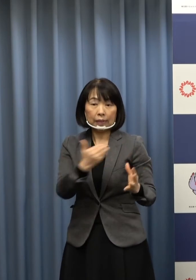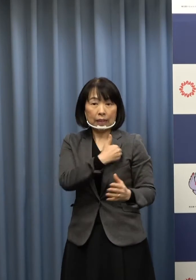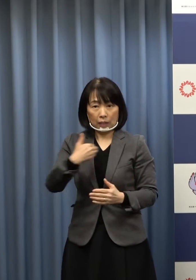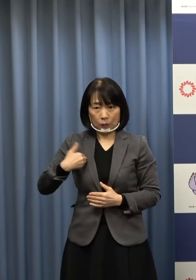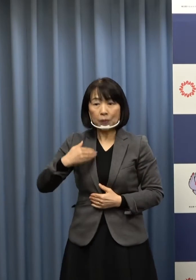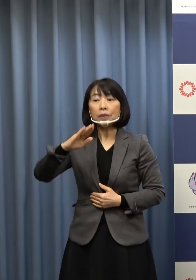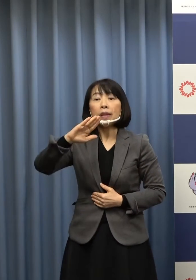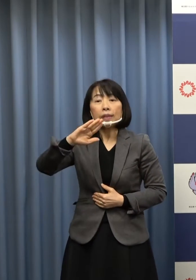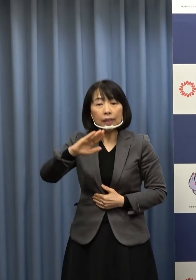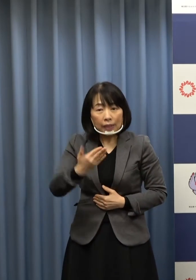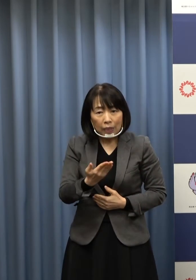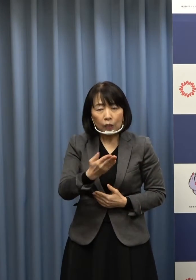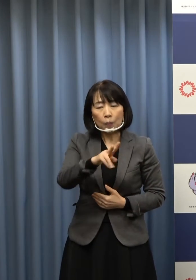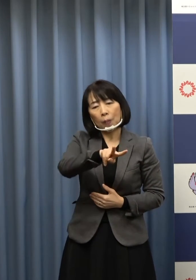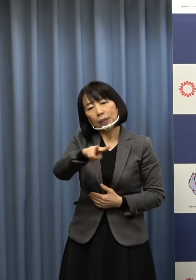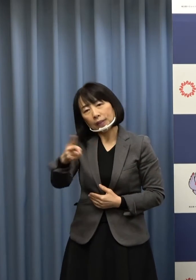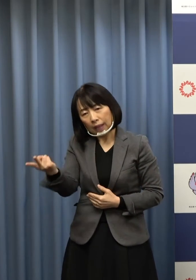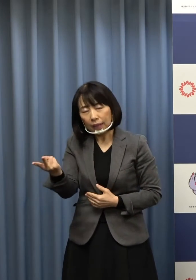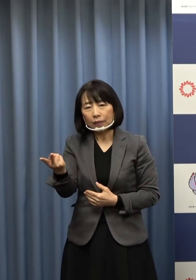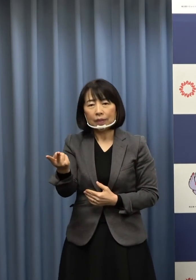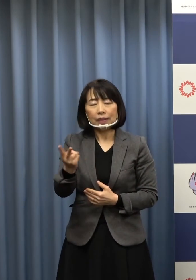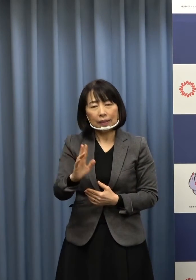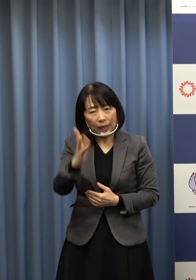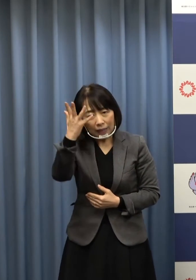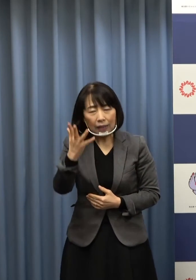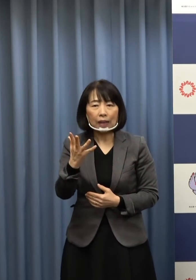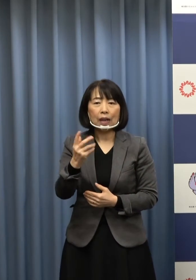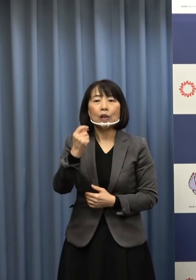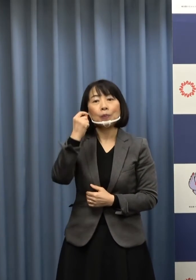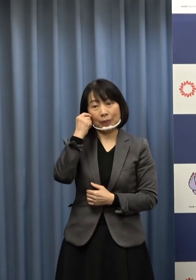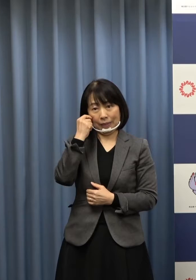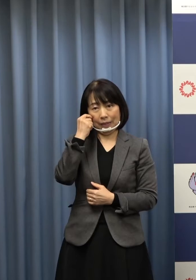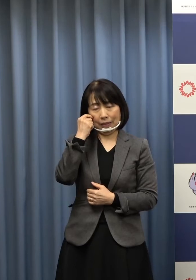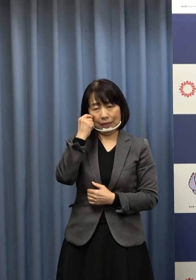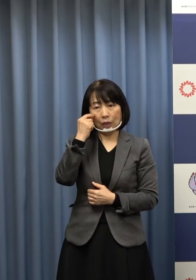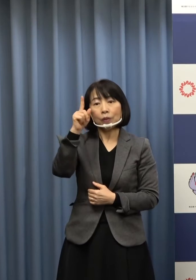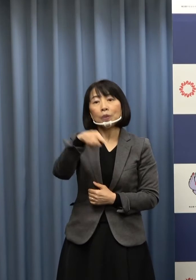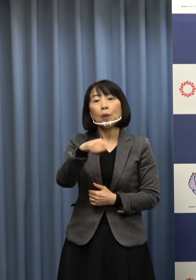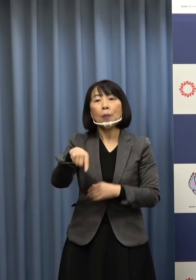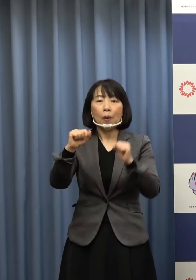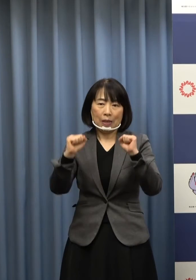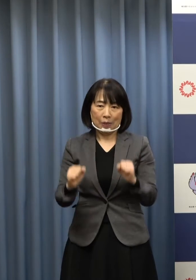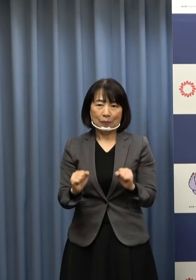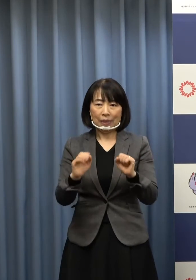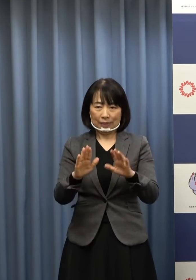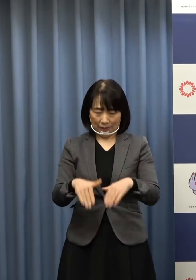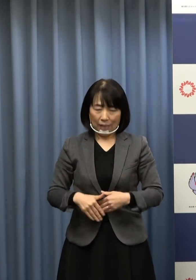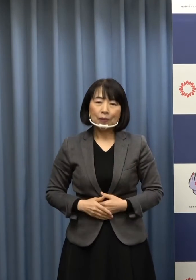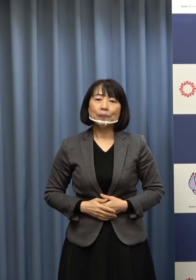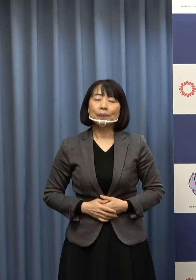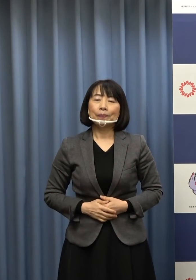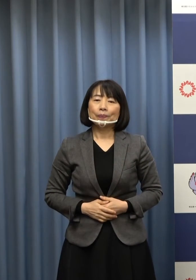より慎重になってしまって、受け入れないといったケースが多かったというふうに聞いています。